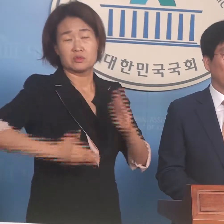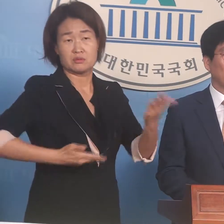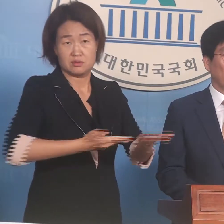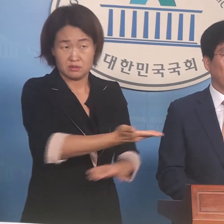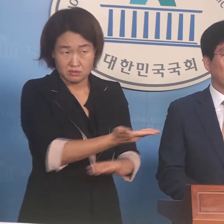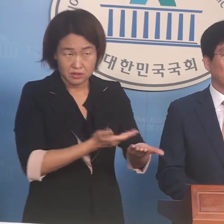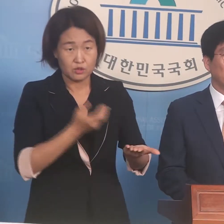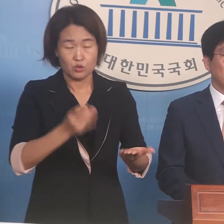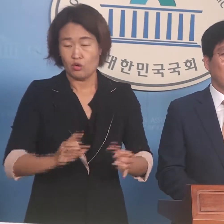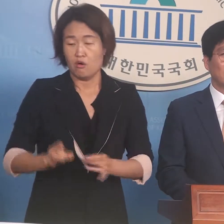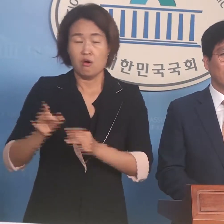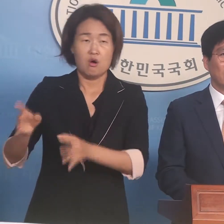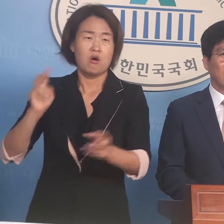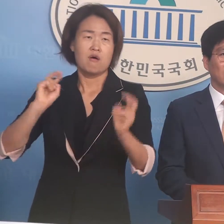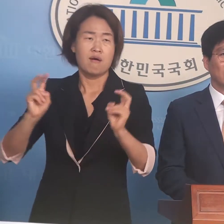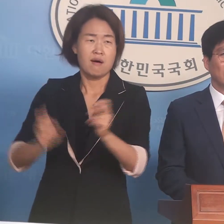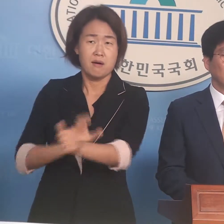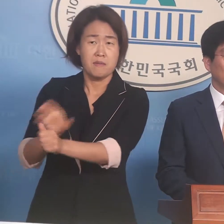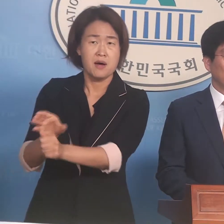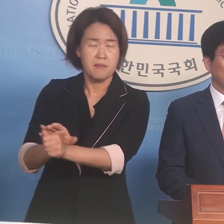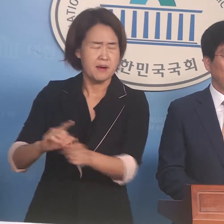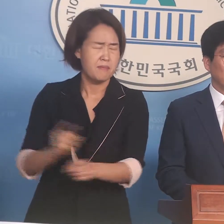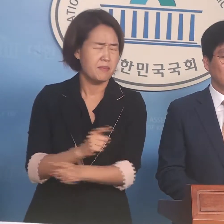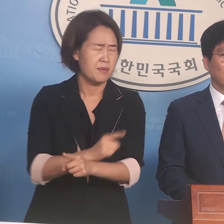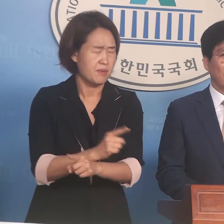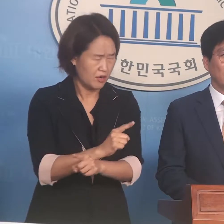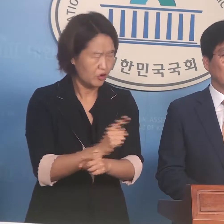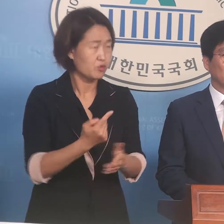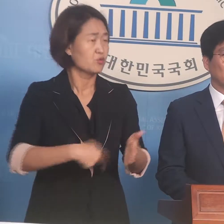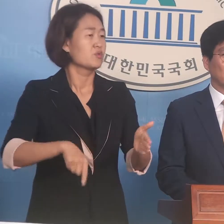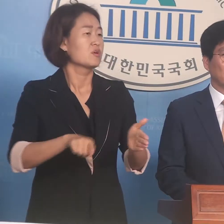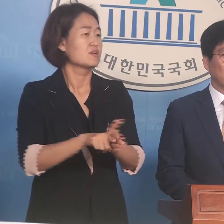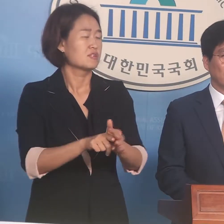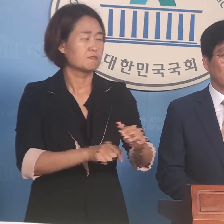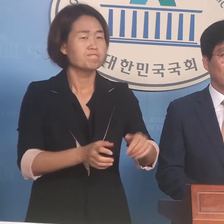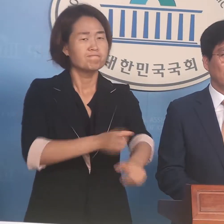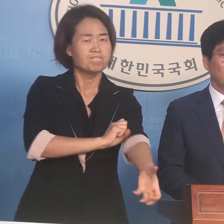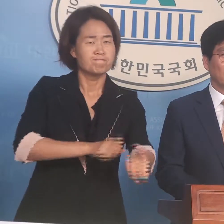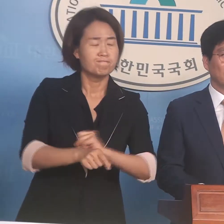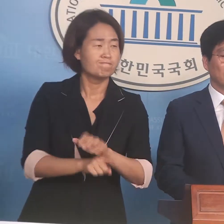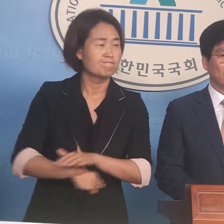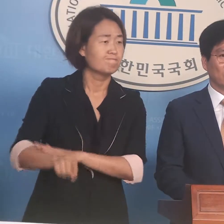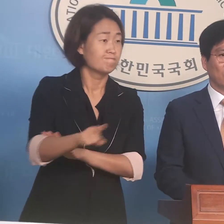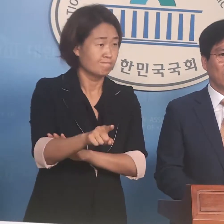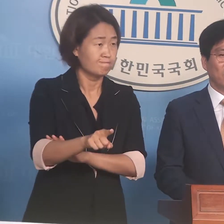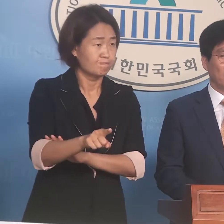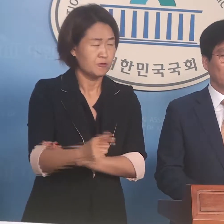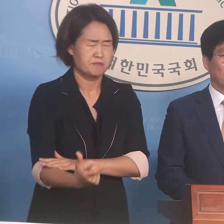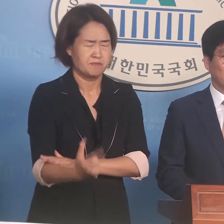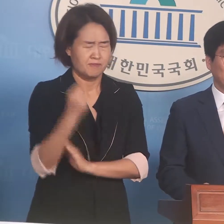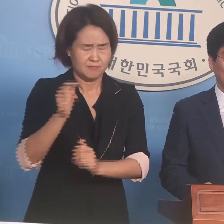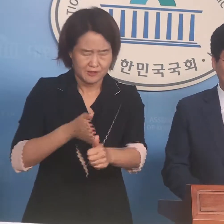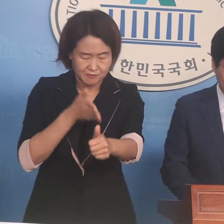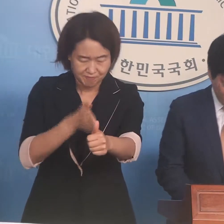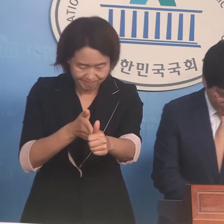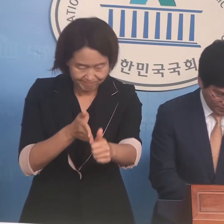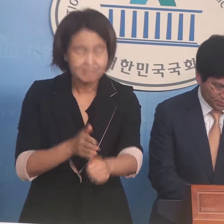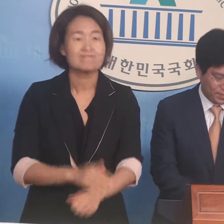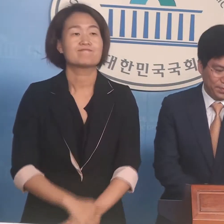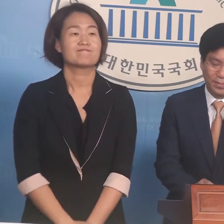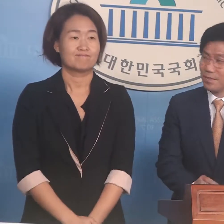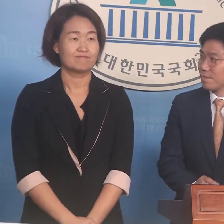하도급 거래 관행을 개선하는 행정에 나서줄 것을 조속히 바랍니다. 이상입니다.